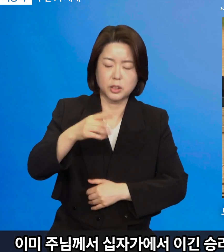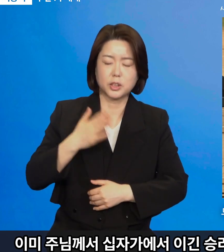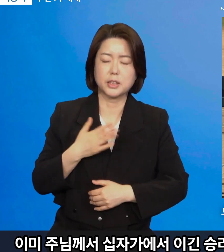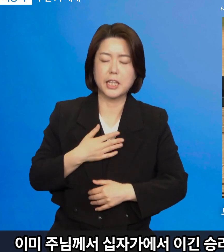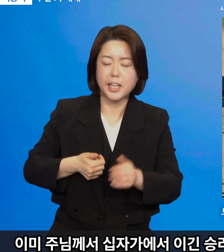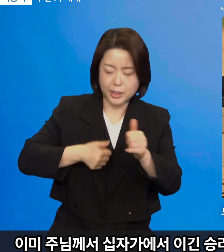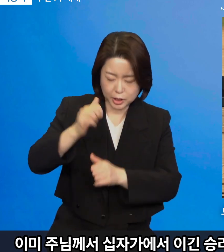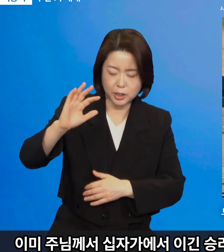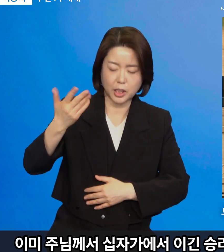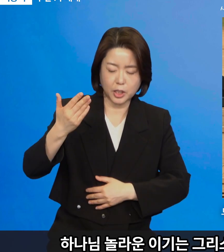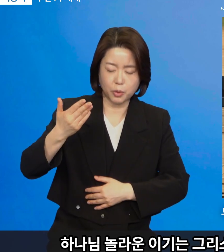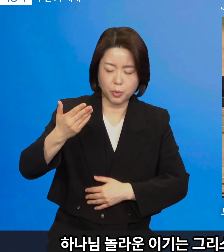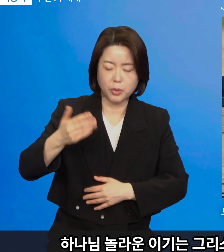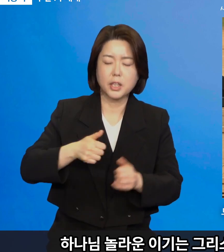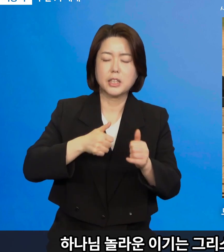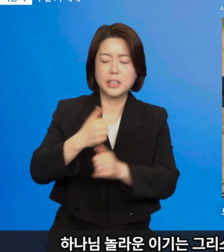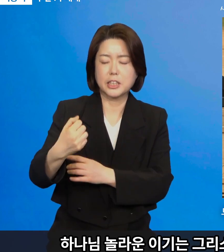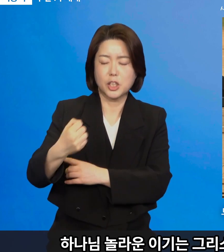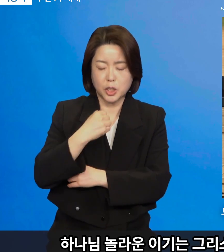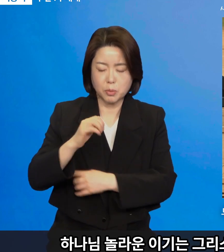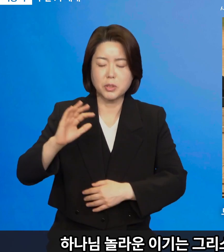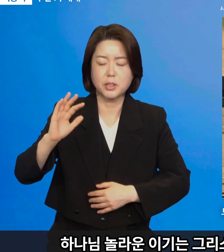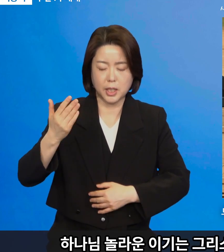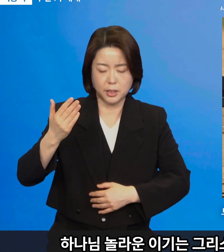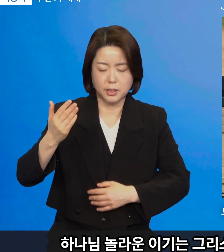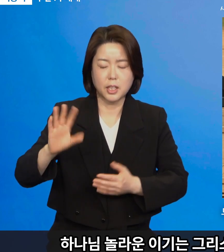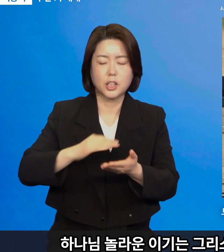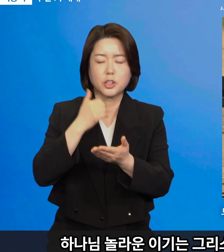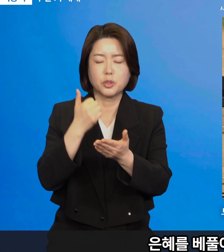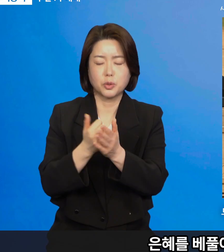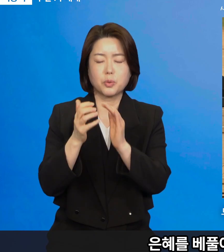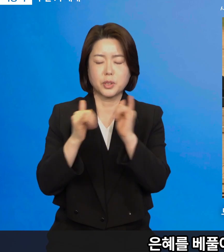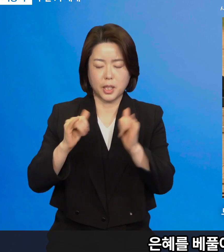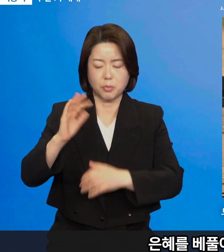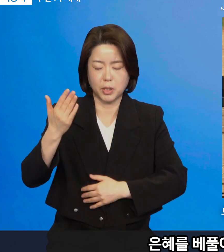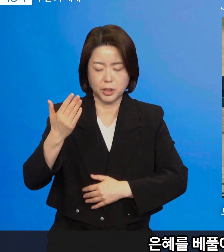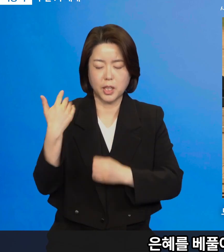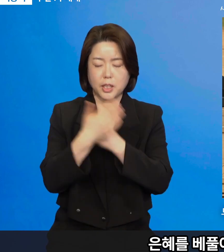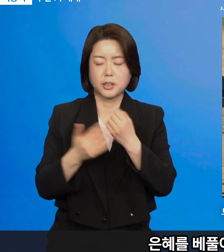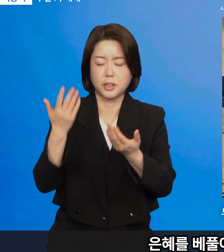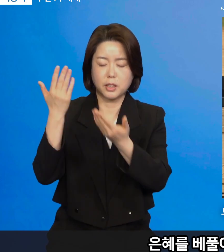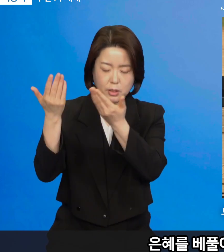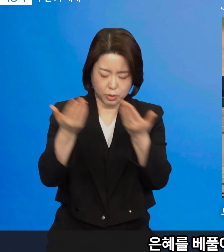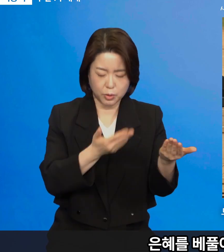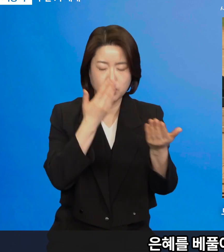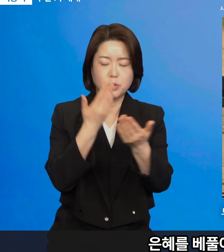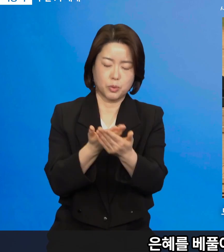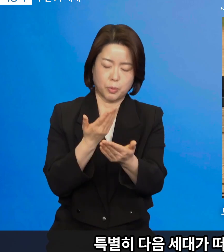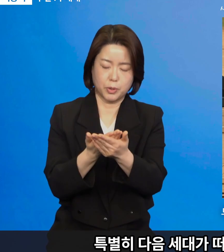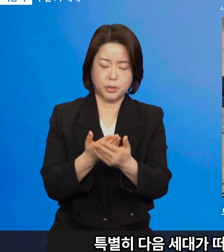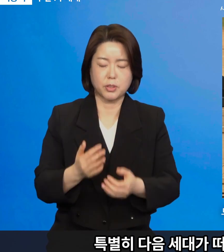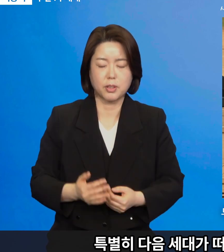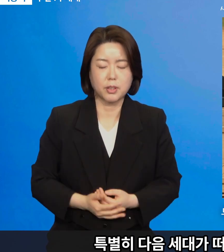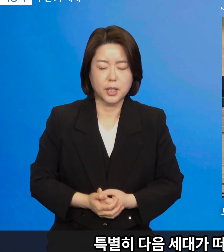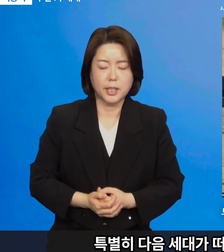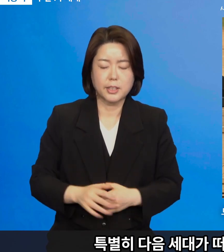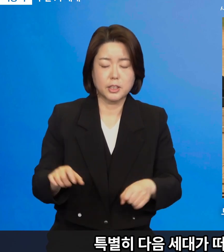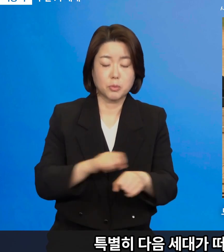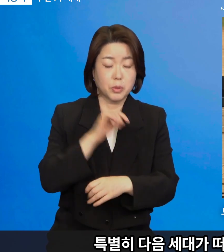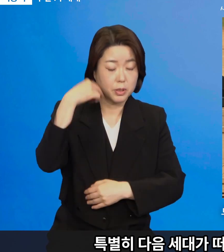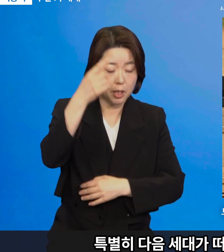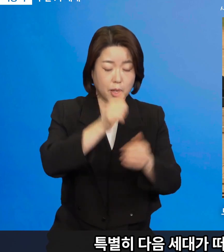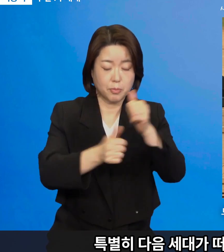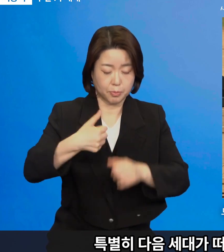되고 이김이 되는 하나님 놀라운 이기는 그리스도인들이 살아갈 수 있도록 은혜를 베풀어 주시옵소서. 특별히 다음